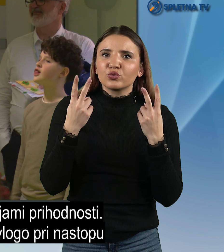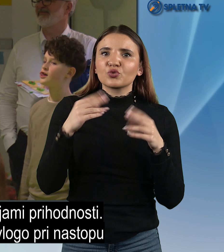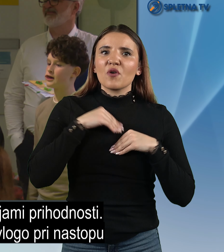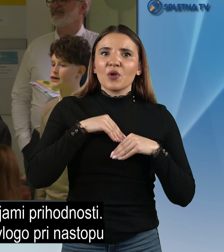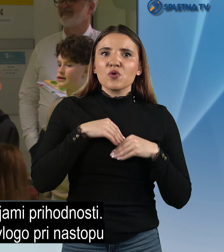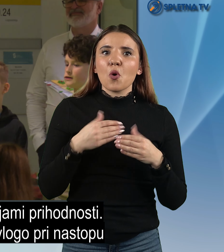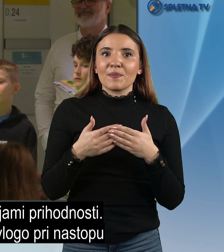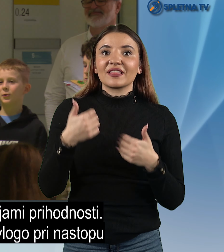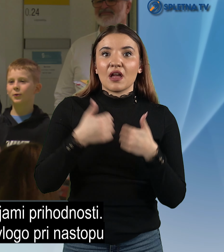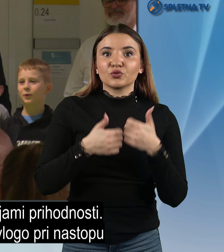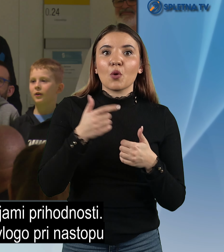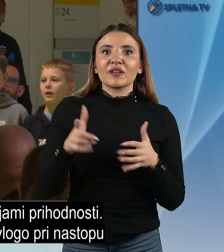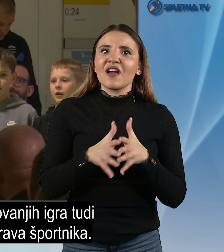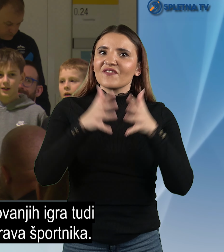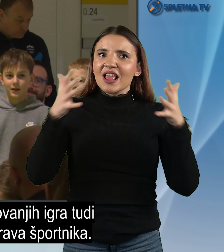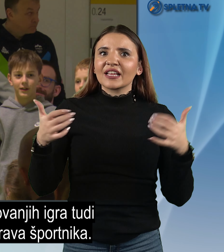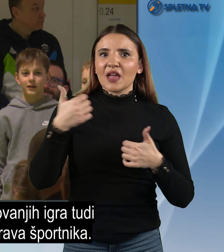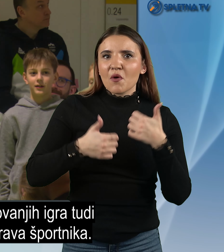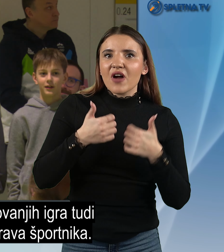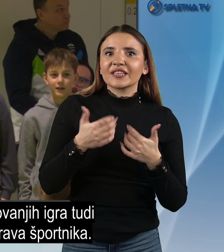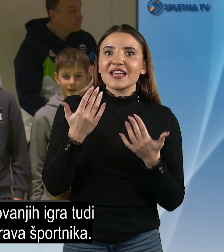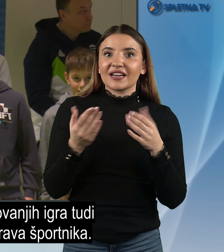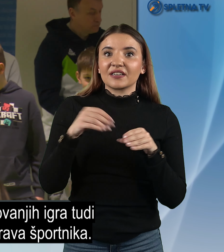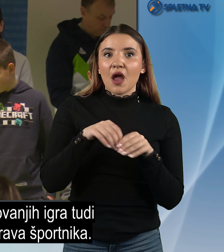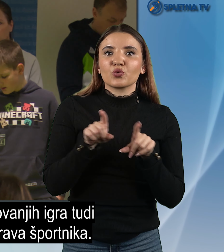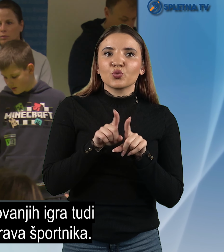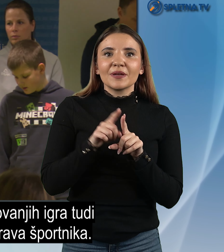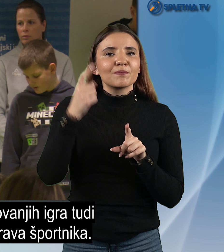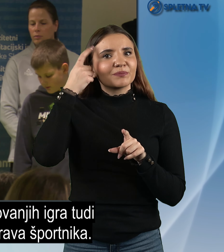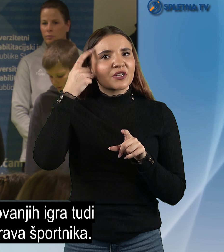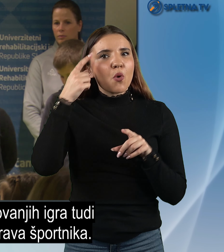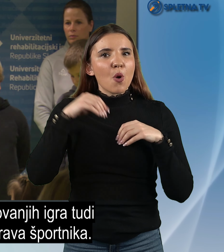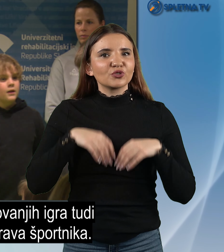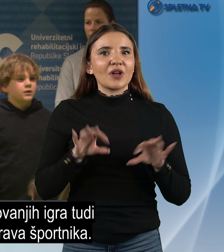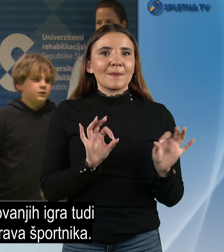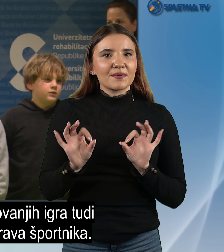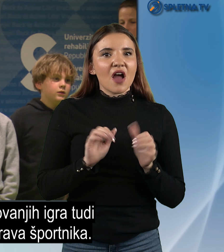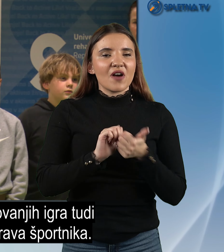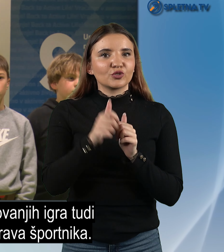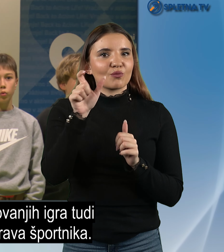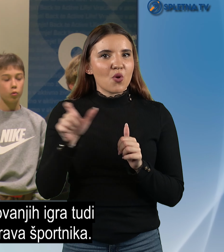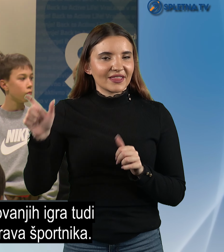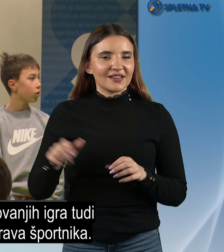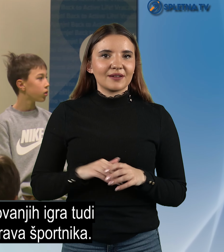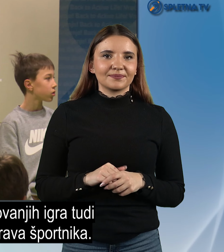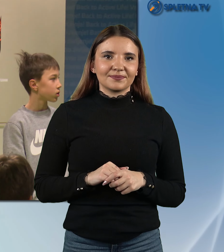Pogosto ključno vlogo pri nastopu na velikih tekmovanjih igra tudi psihološka priprava športnika.